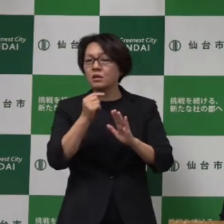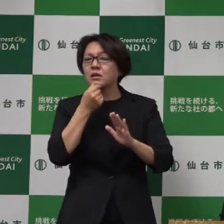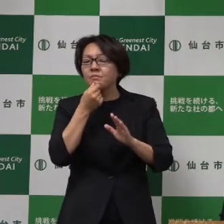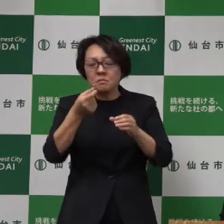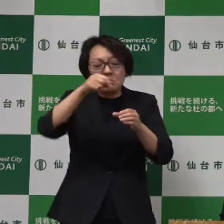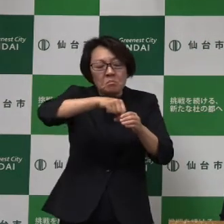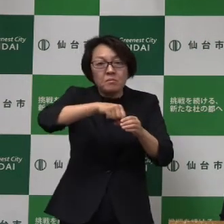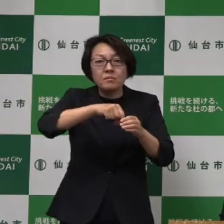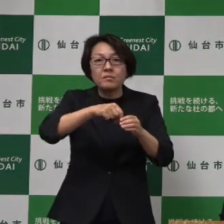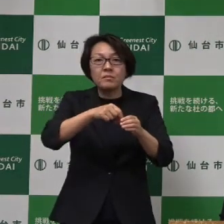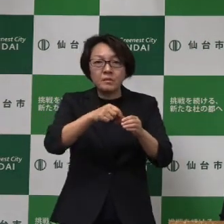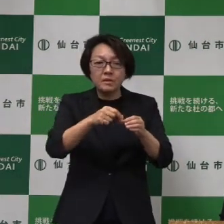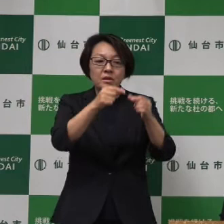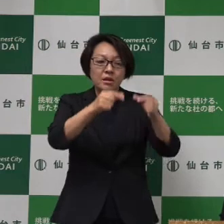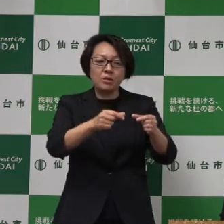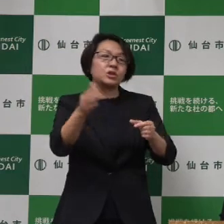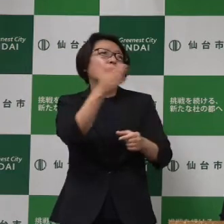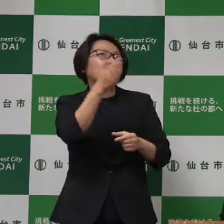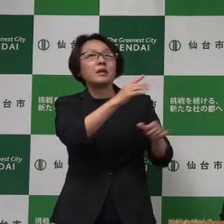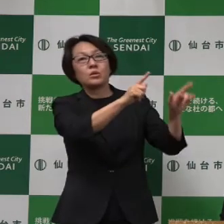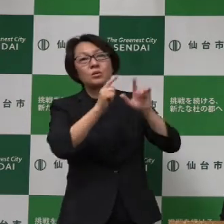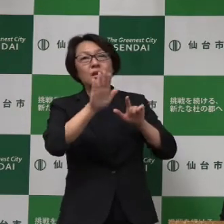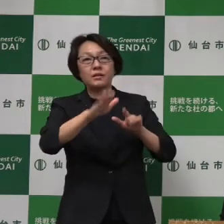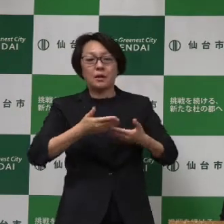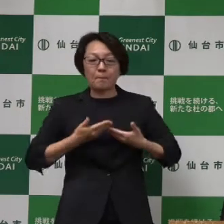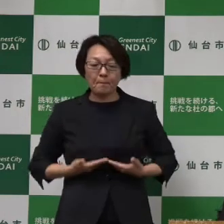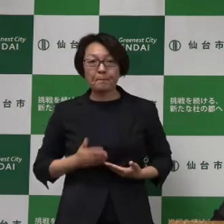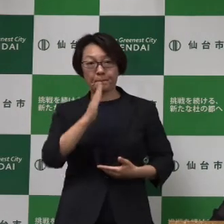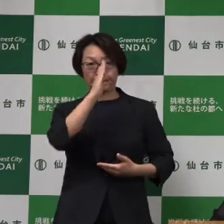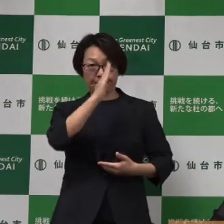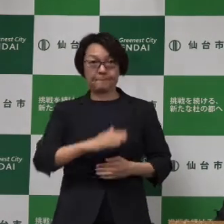で、ありました。ご安心いただきたいと思います。